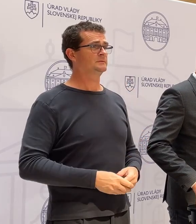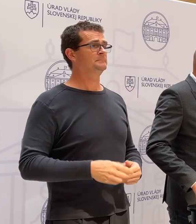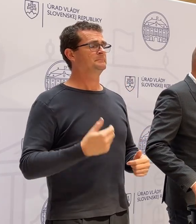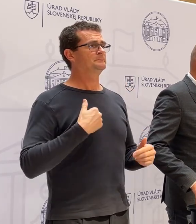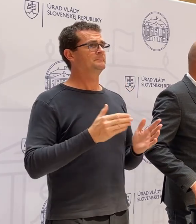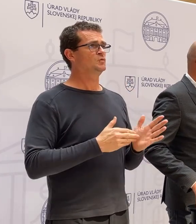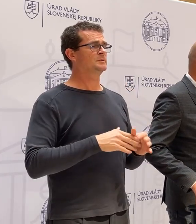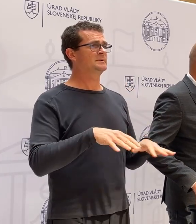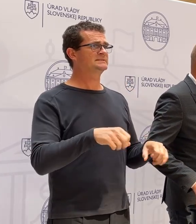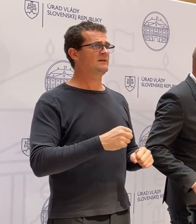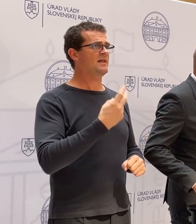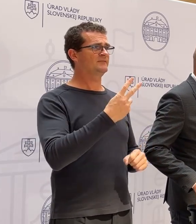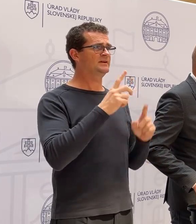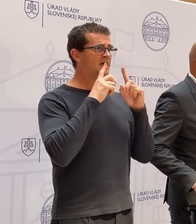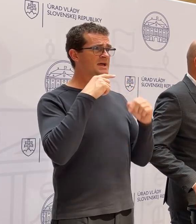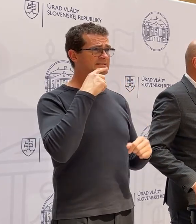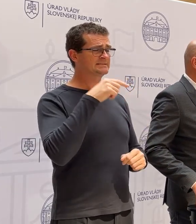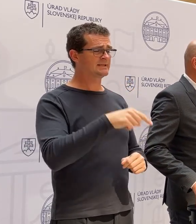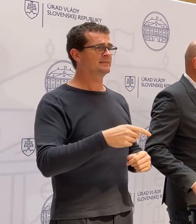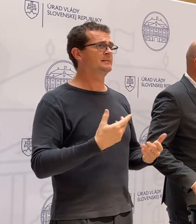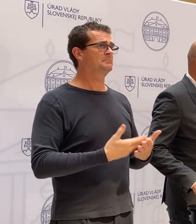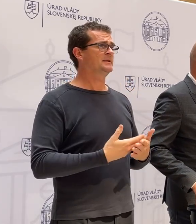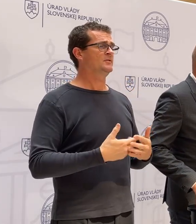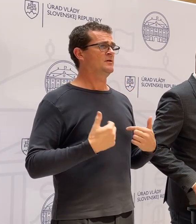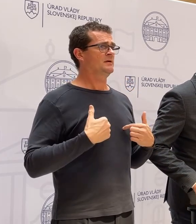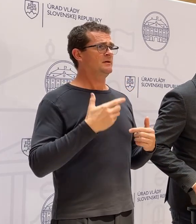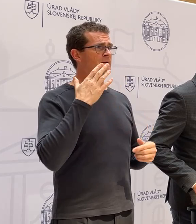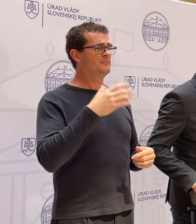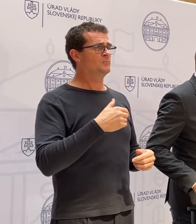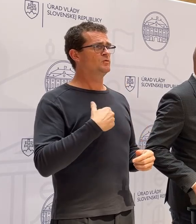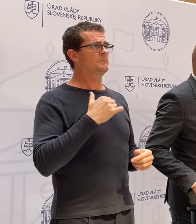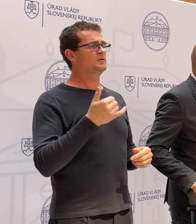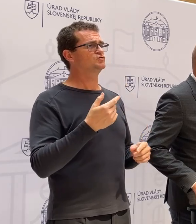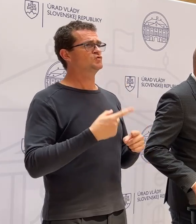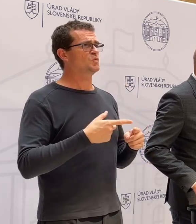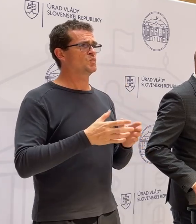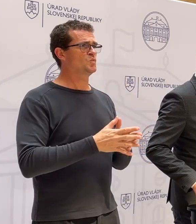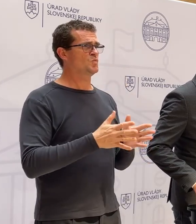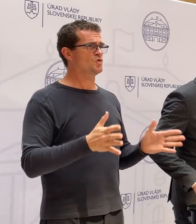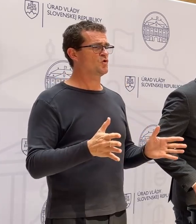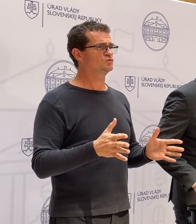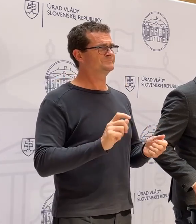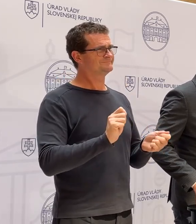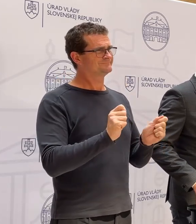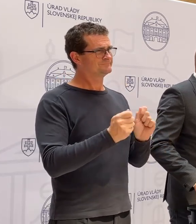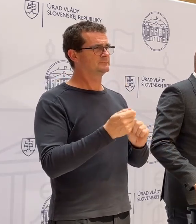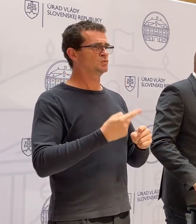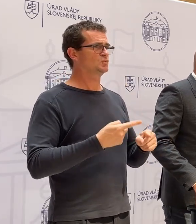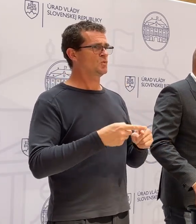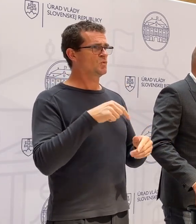My potrebujeme schváliť tie VHZ-ka a ideme ich ešte rozšíriť, alebo ideme ich prepracovať